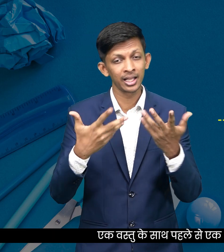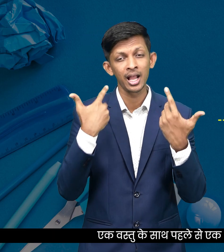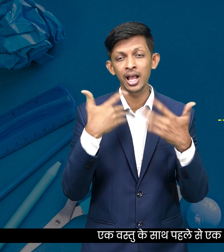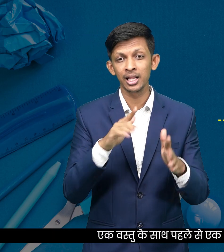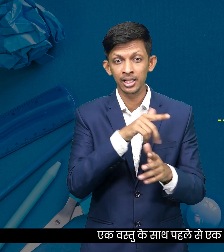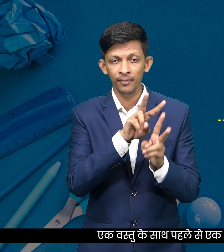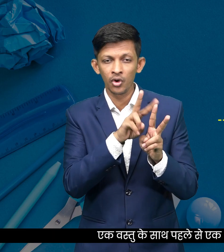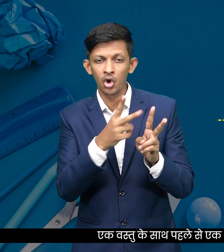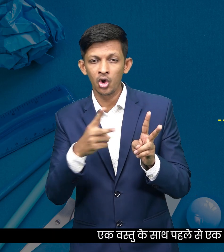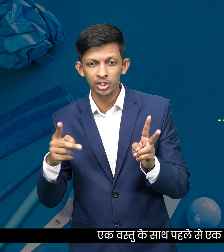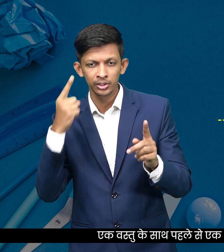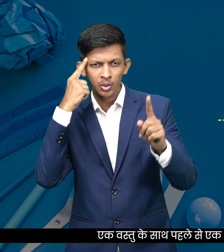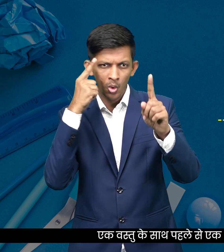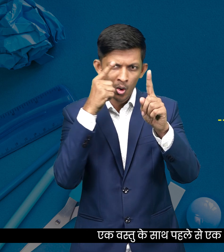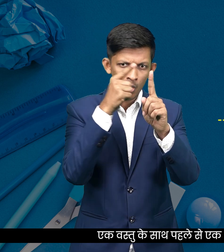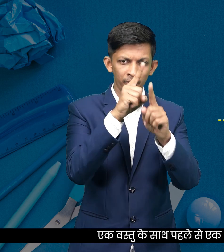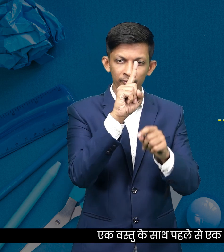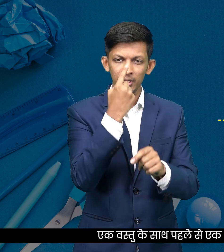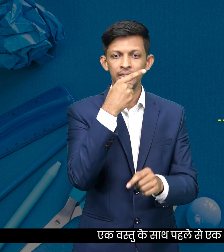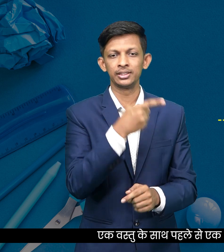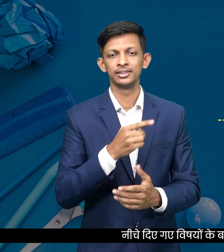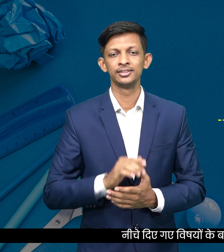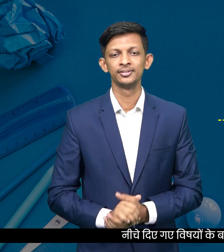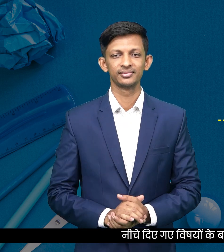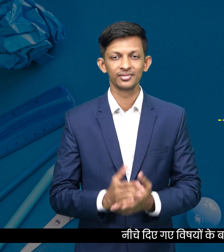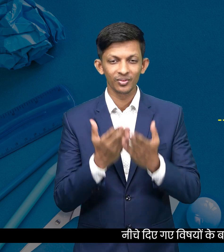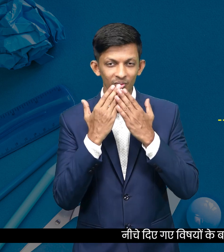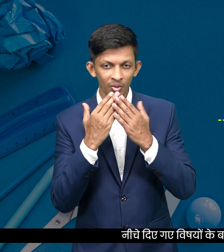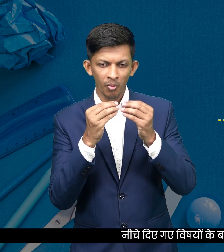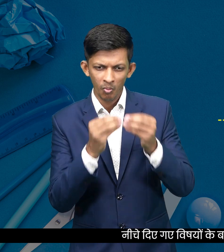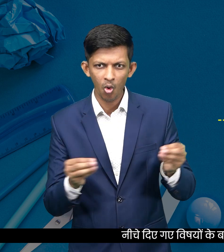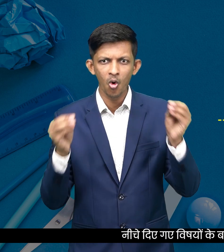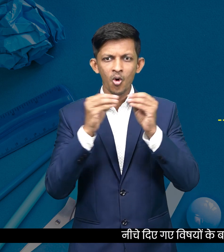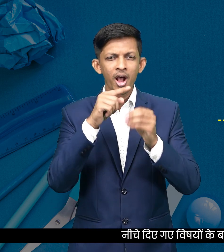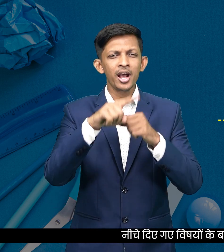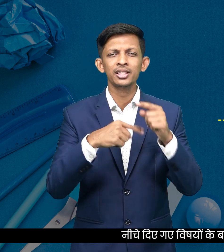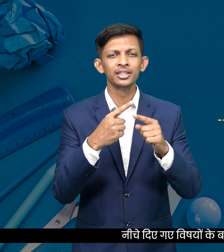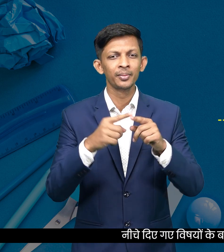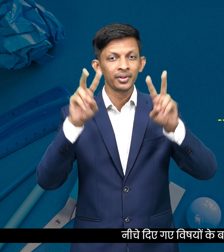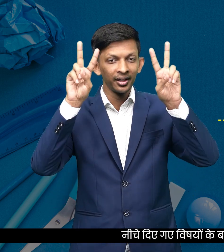से एक अलग अभिविन्यास होना चाहिए। नीचे दिए गए विषयों के बारे में अधिक अध्ययन करें।